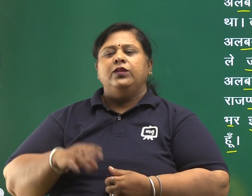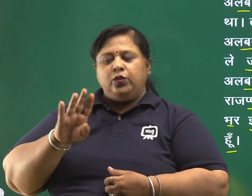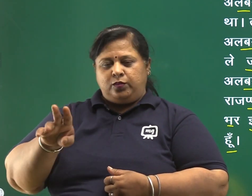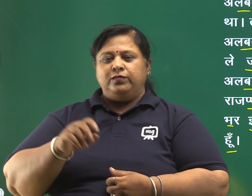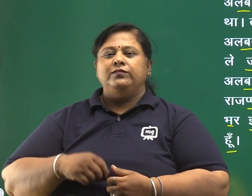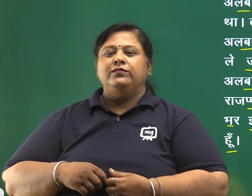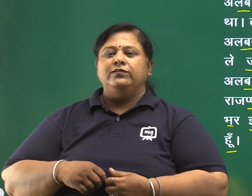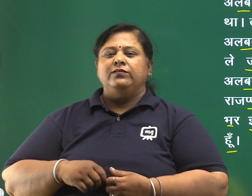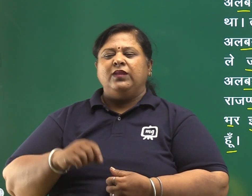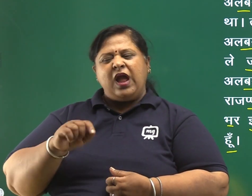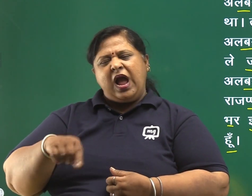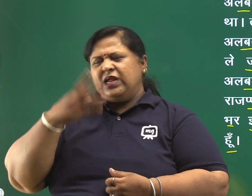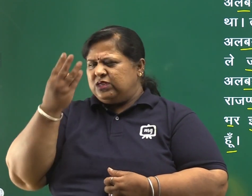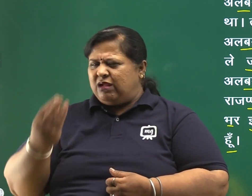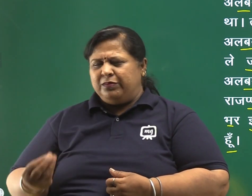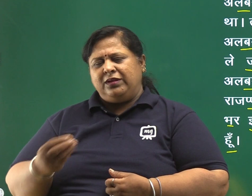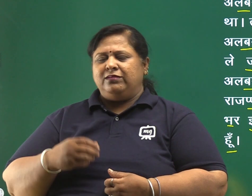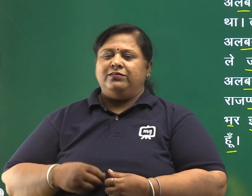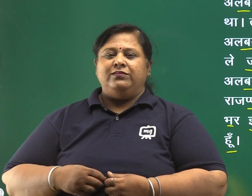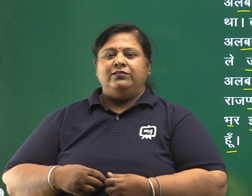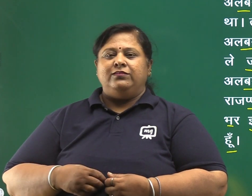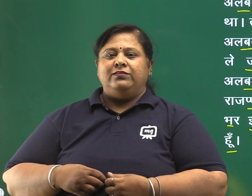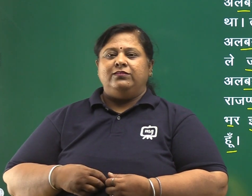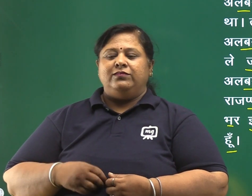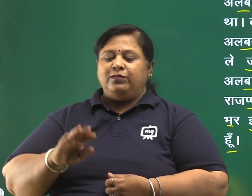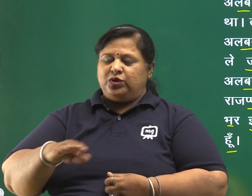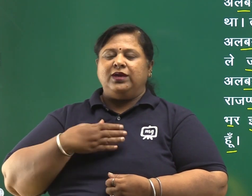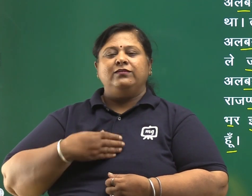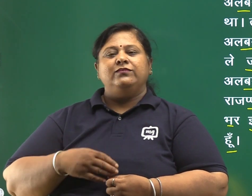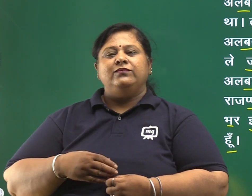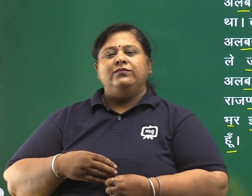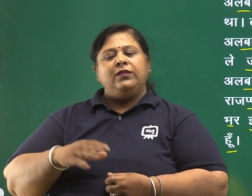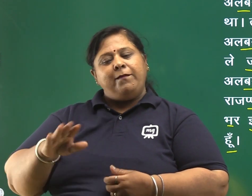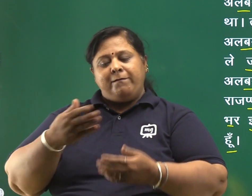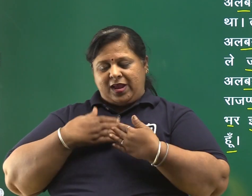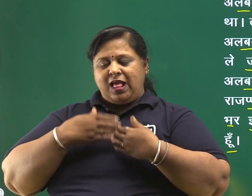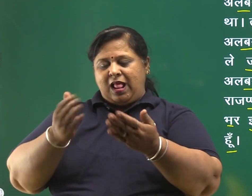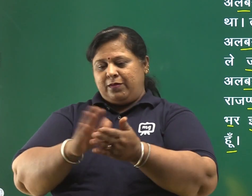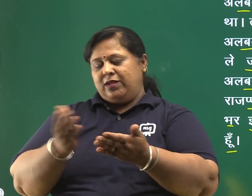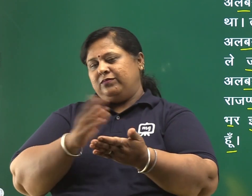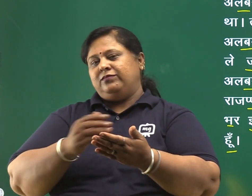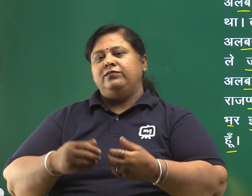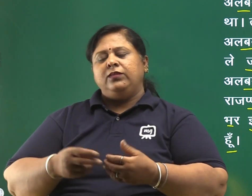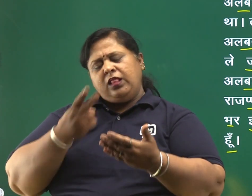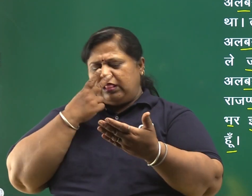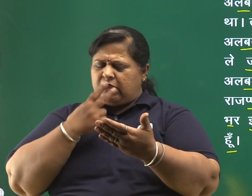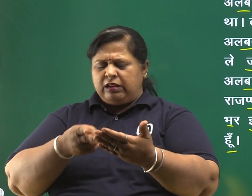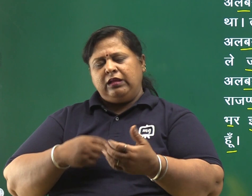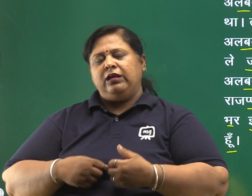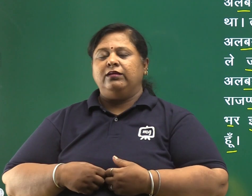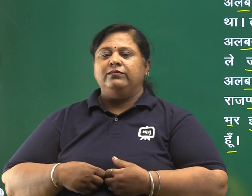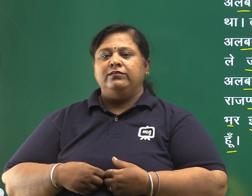तुम आज रात भर मुझे मेरा एल्बम देखने के